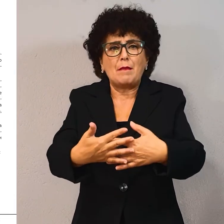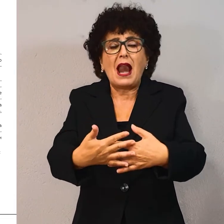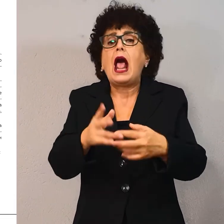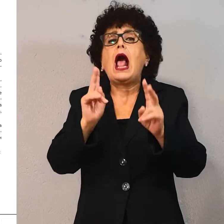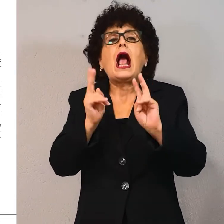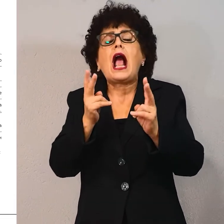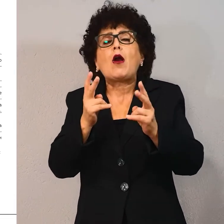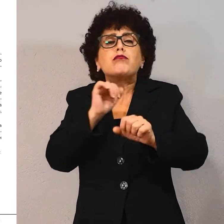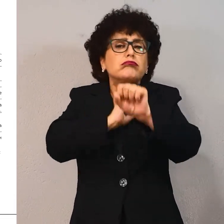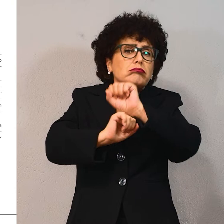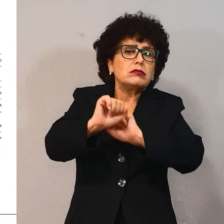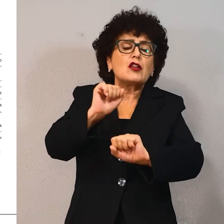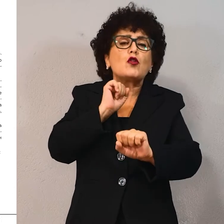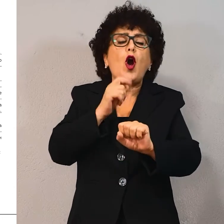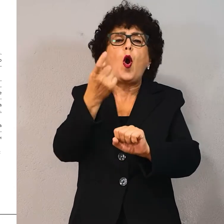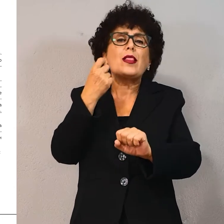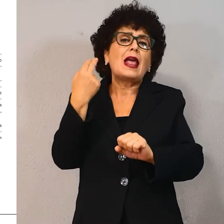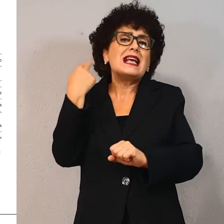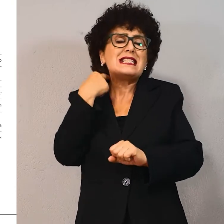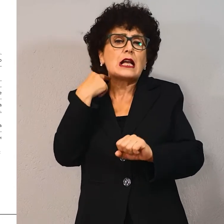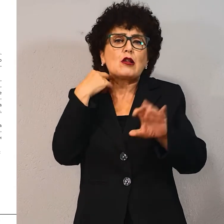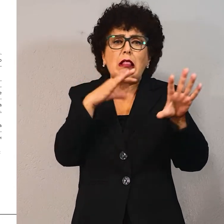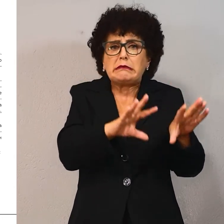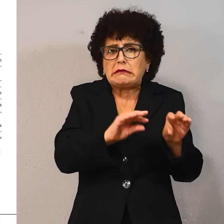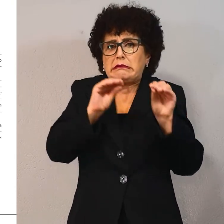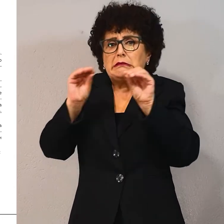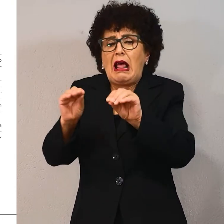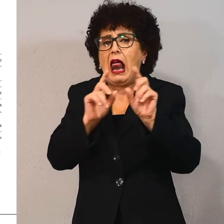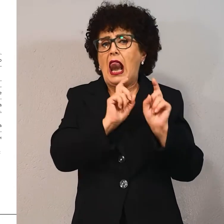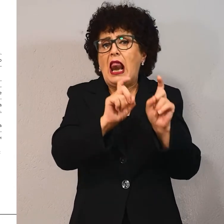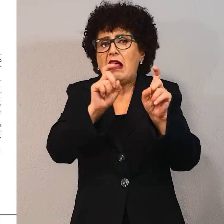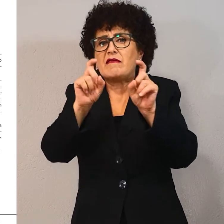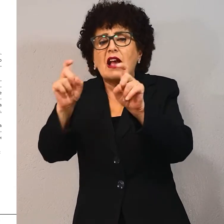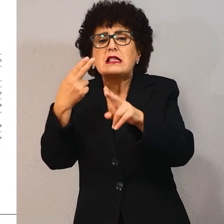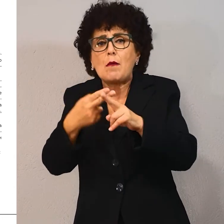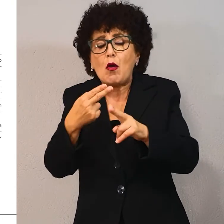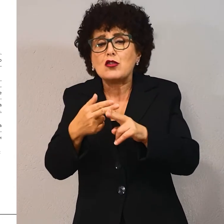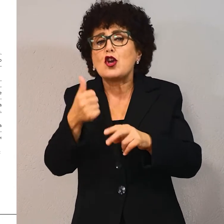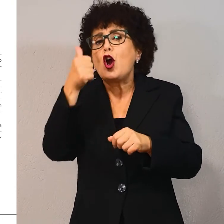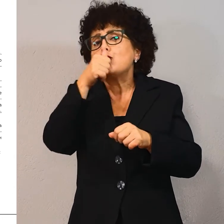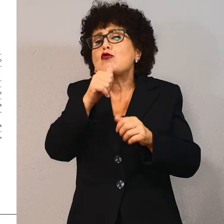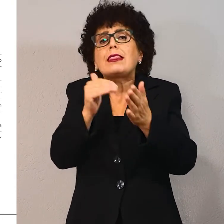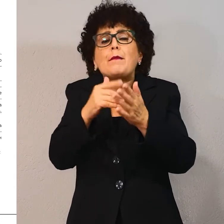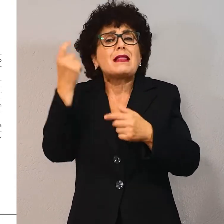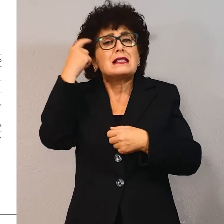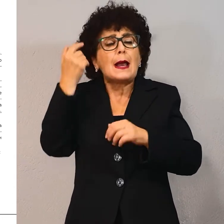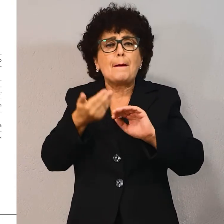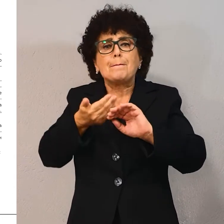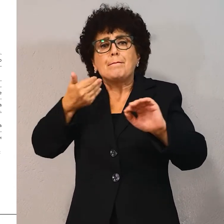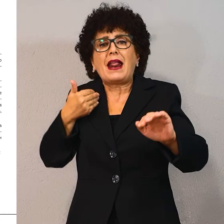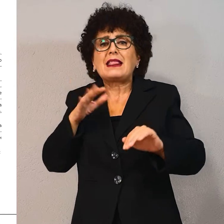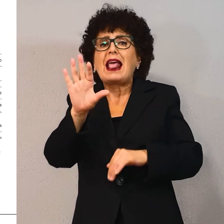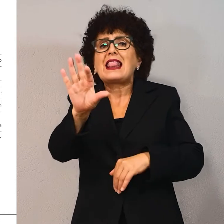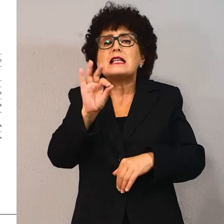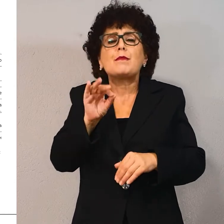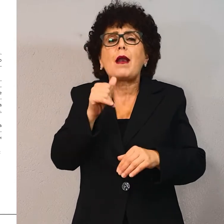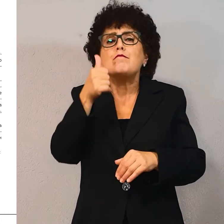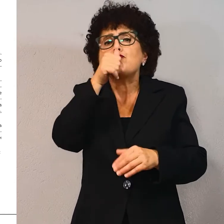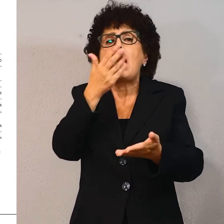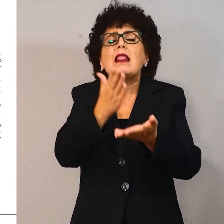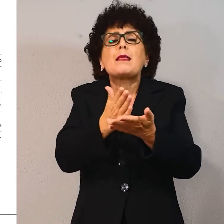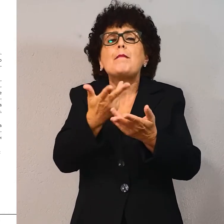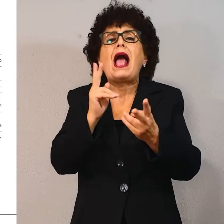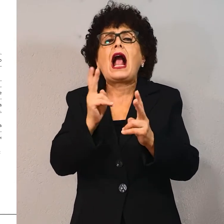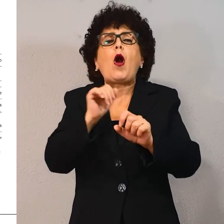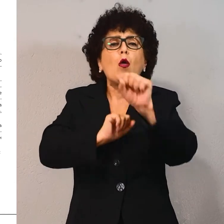како да се заштитиш од сексуално преносливи инфекции, што треба да знаеш пред да го одбереш контрацептивниот